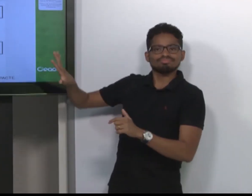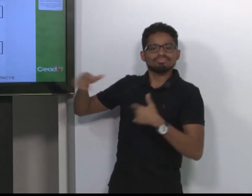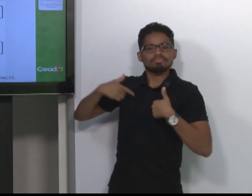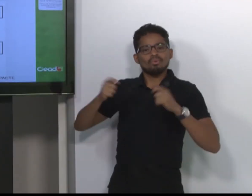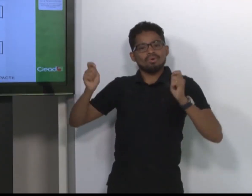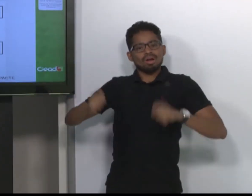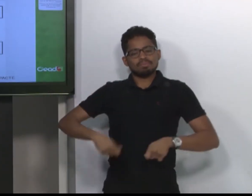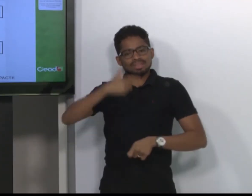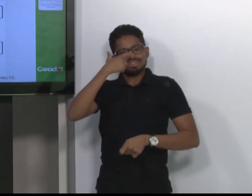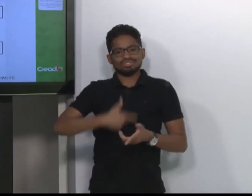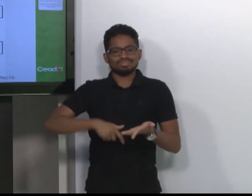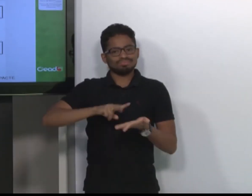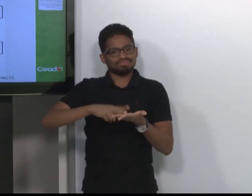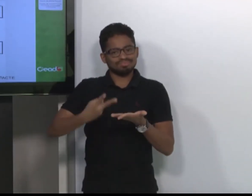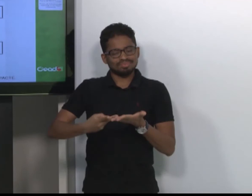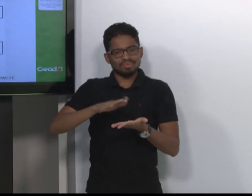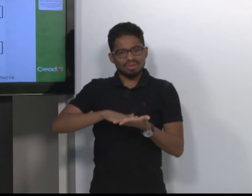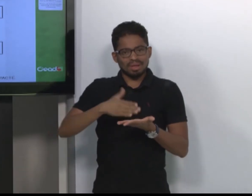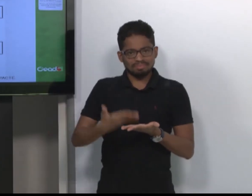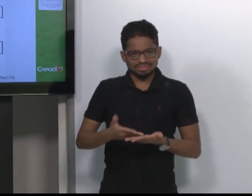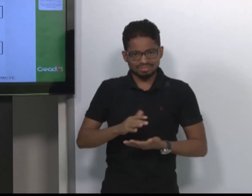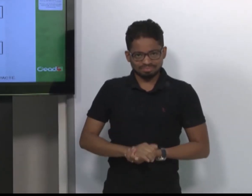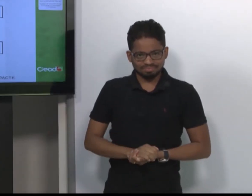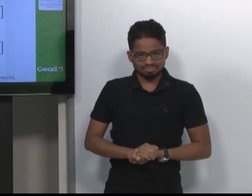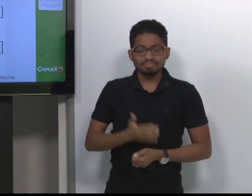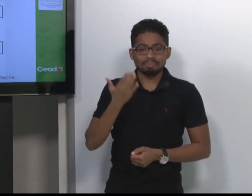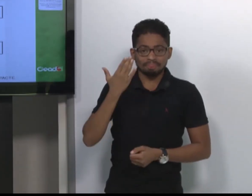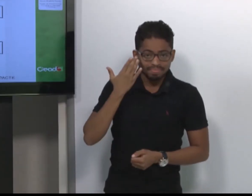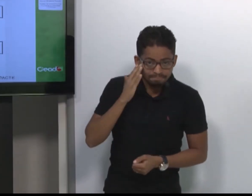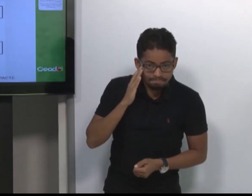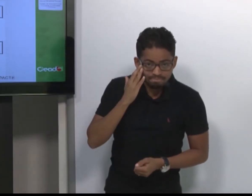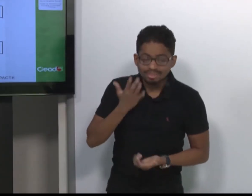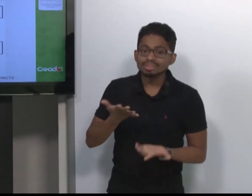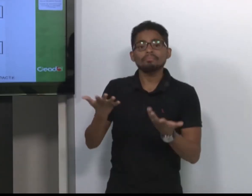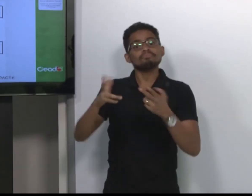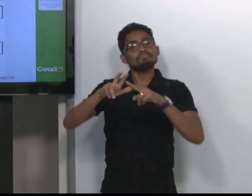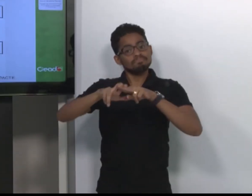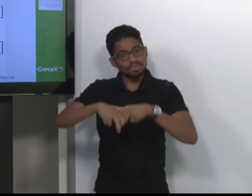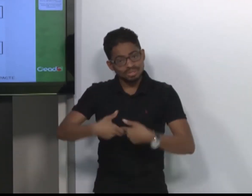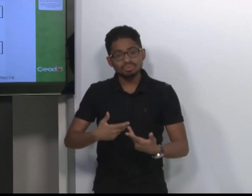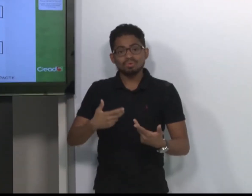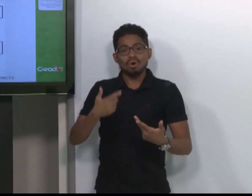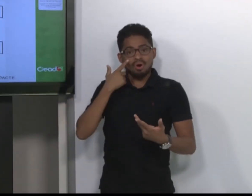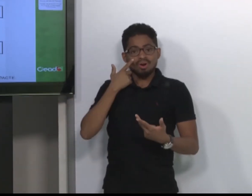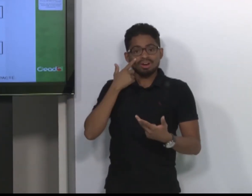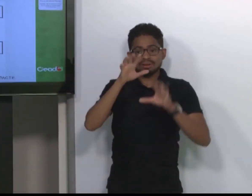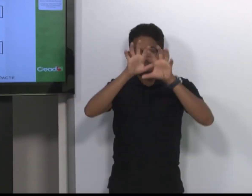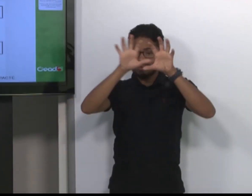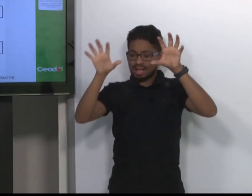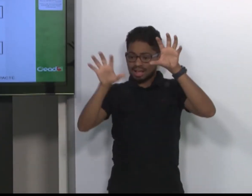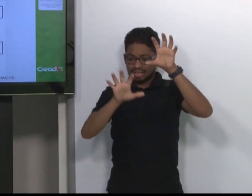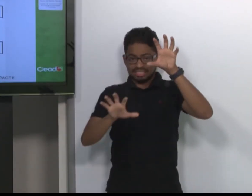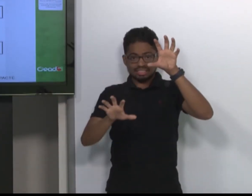Então, esse esquema aqui mostra as competências do tradutor-intérprete. Por isso, eu coloquei 5 e mais